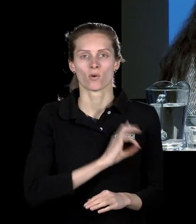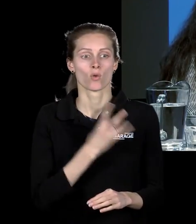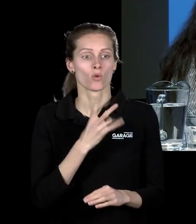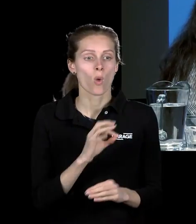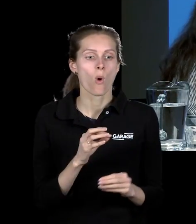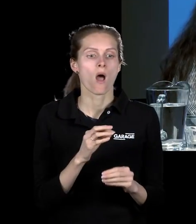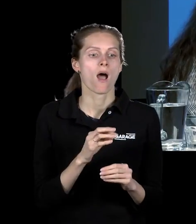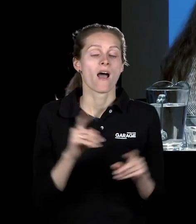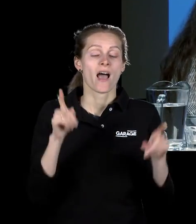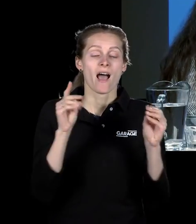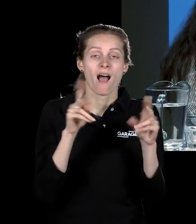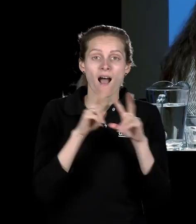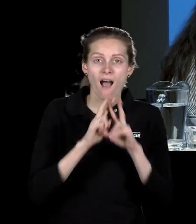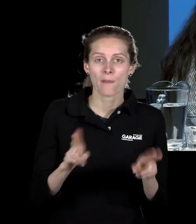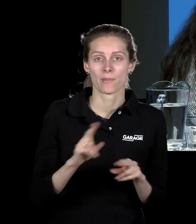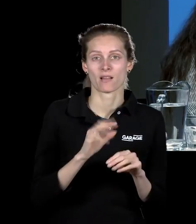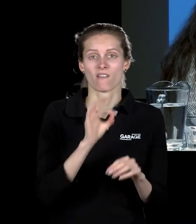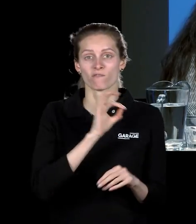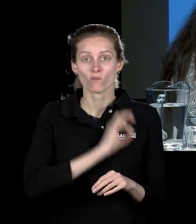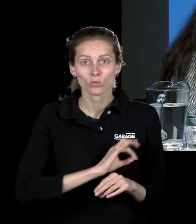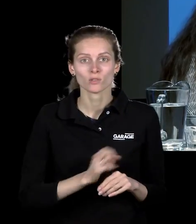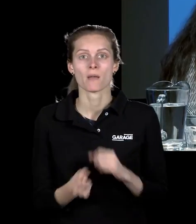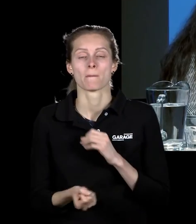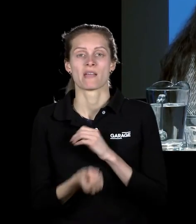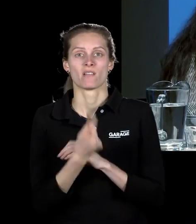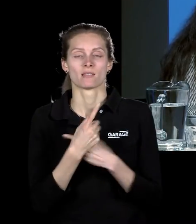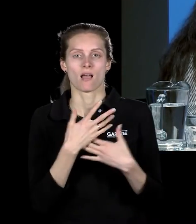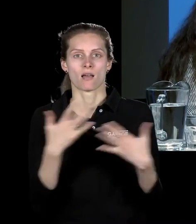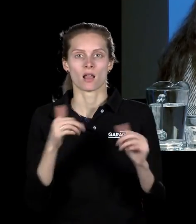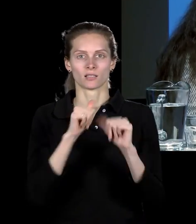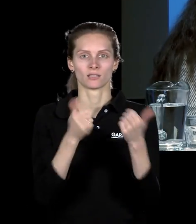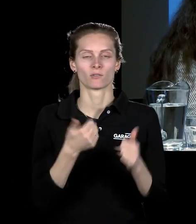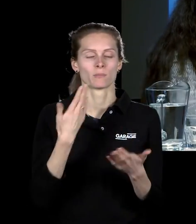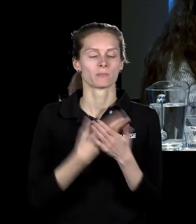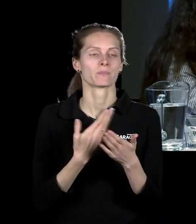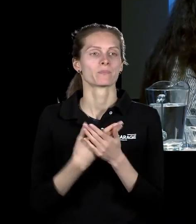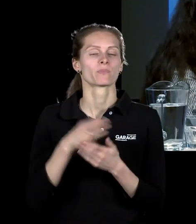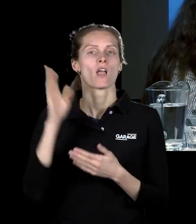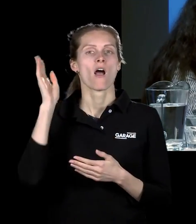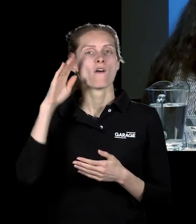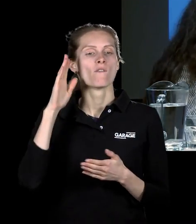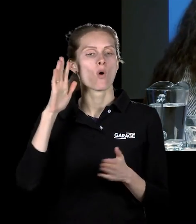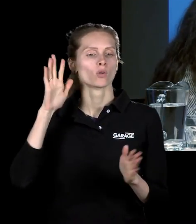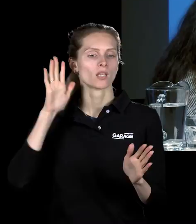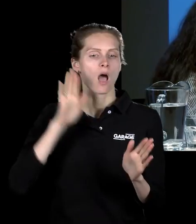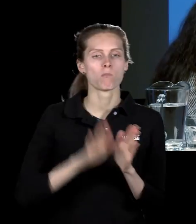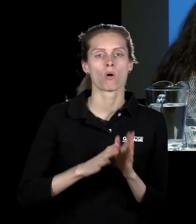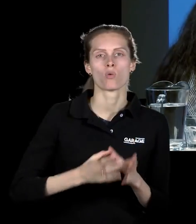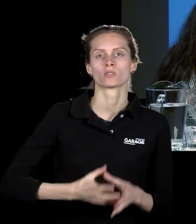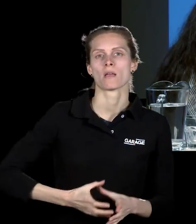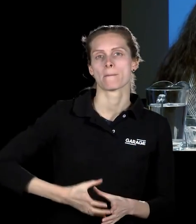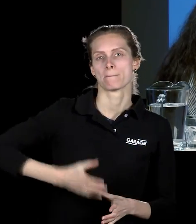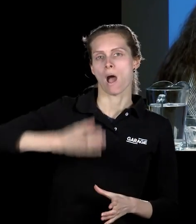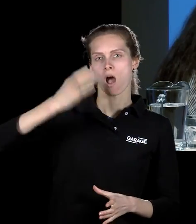функция порождает самые разные формы. В этом смысле, наверное, водонапорная башня – это одна из самых больших коллекций и самых